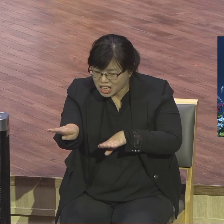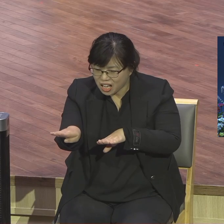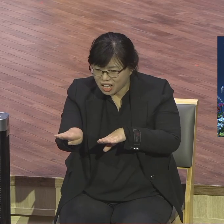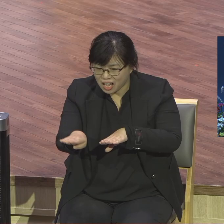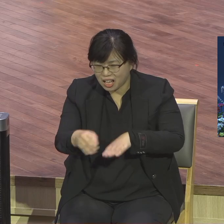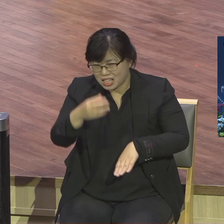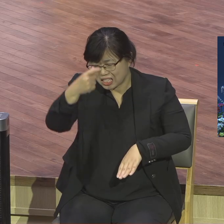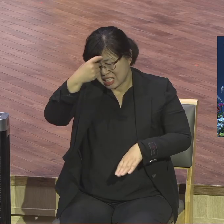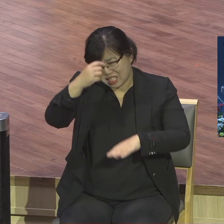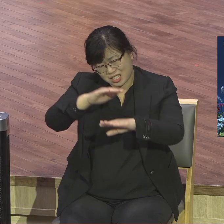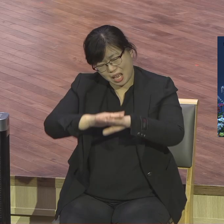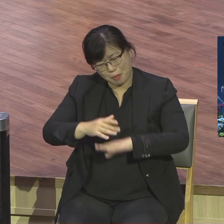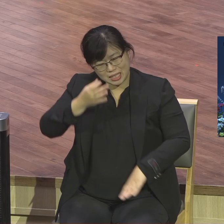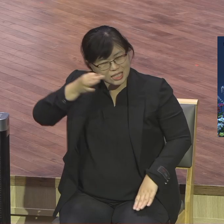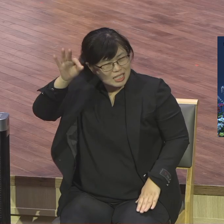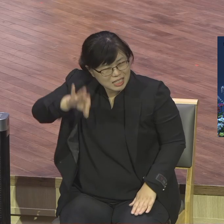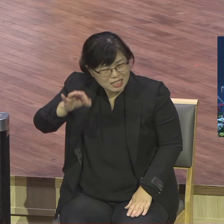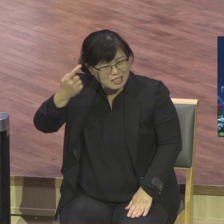없어요